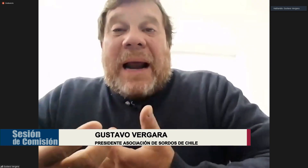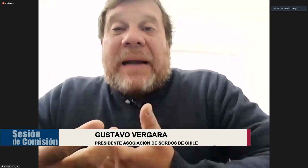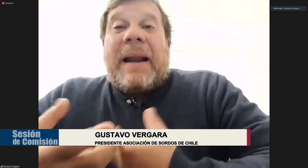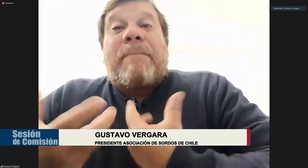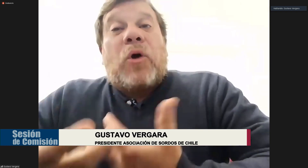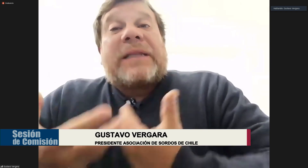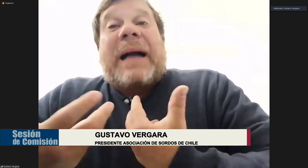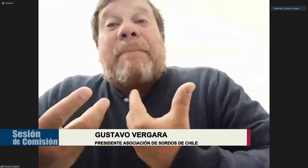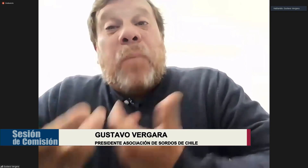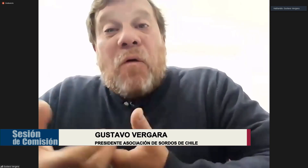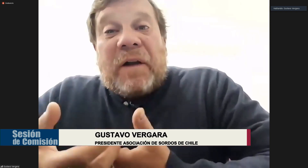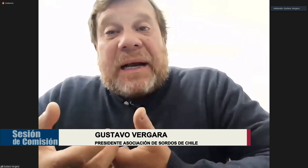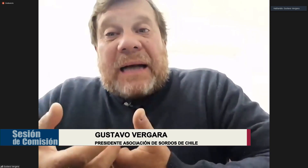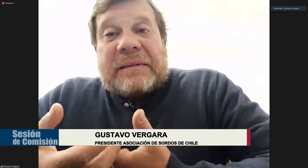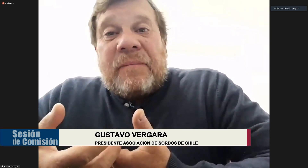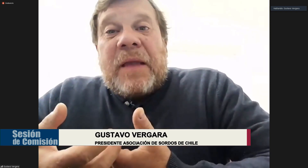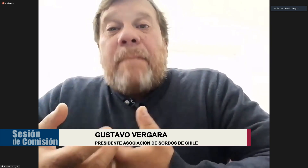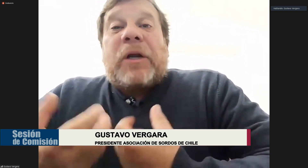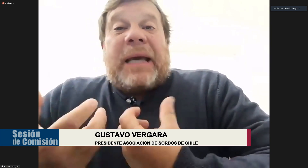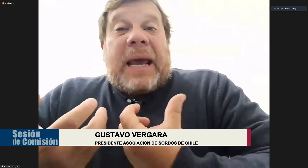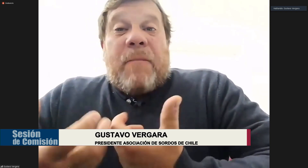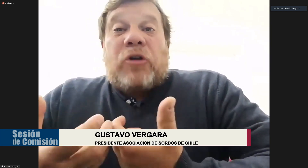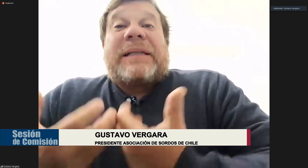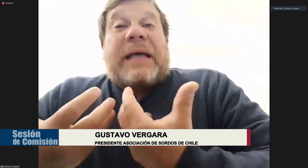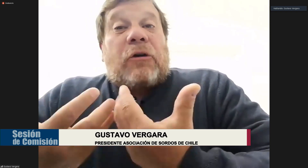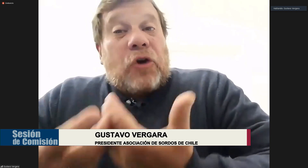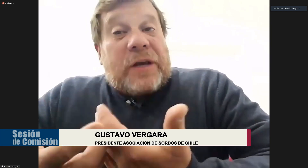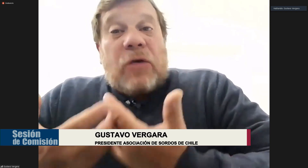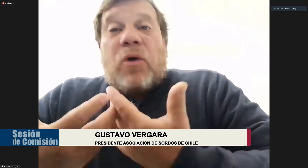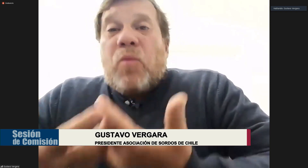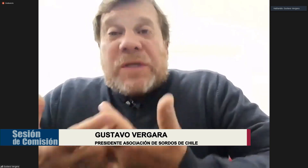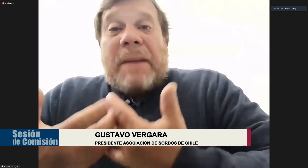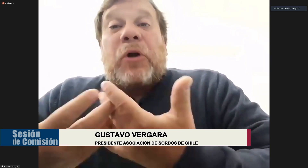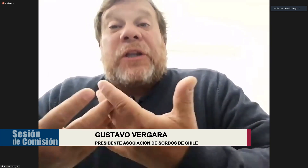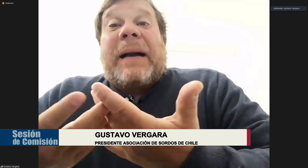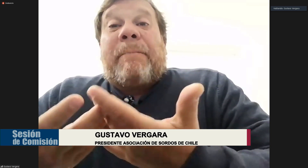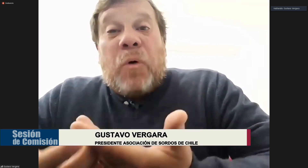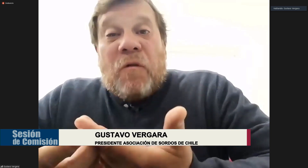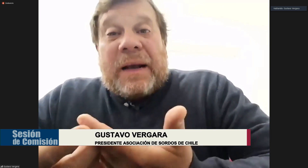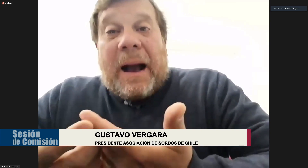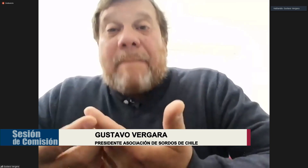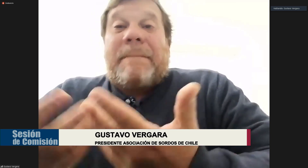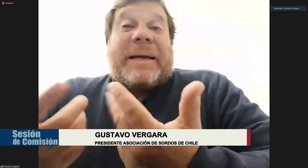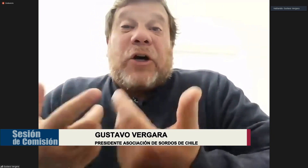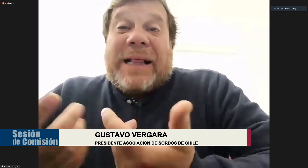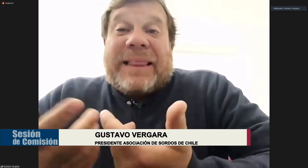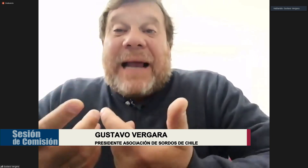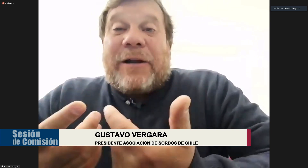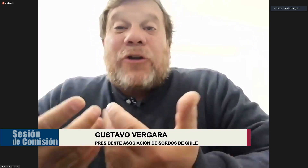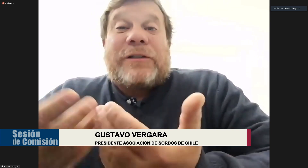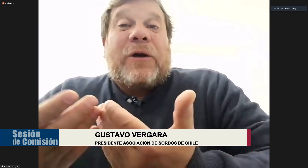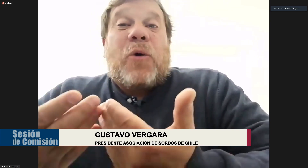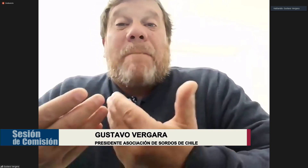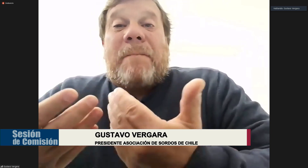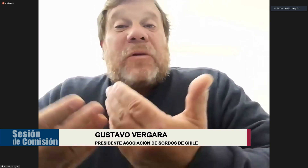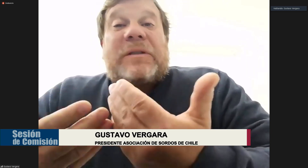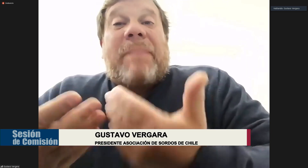las políticas públicas, porque hemos desarrollado muchas políticas públicas, pero estas no se